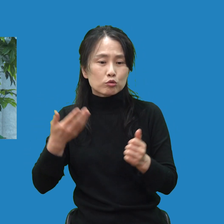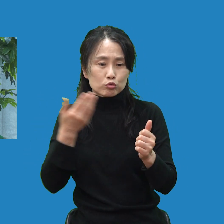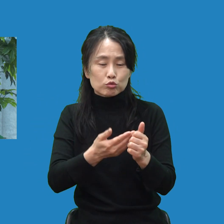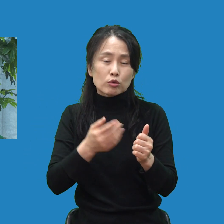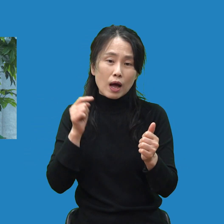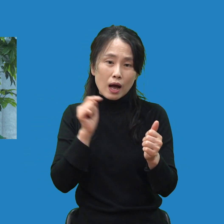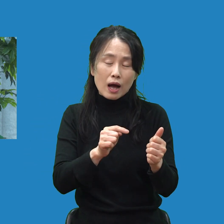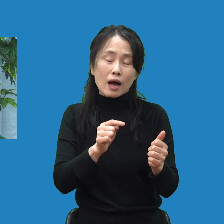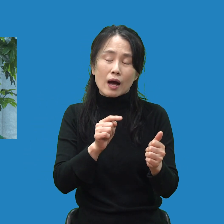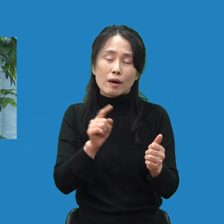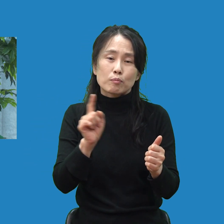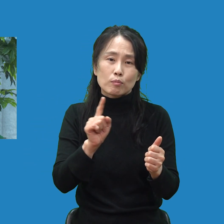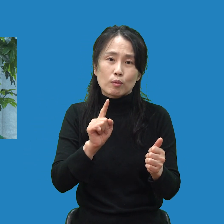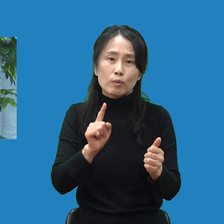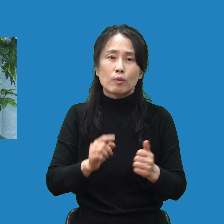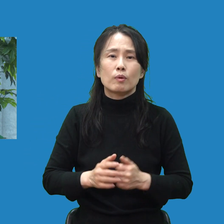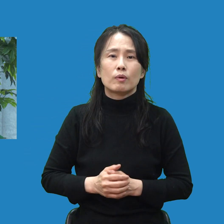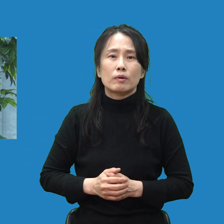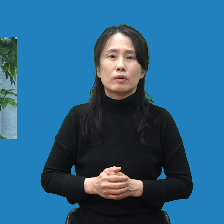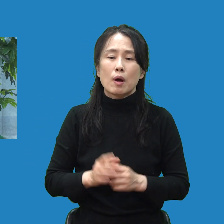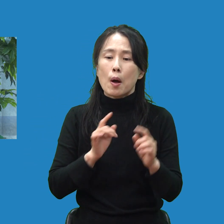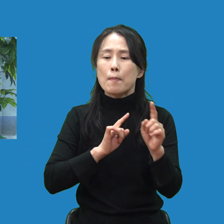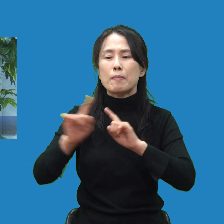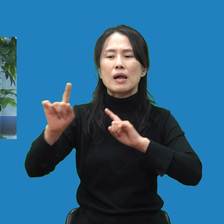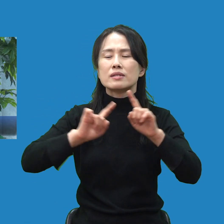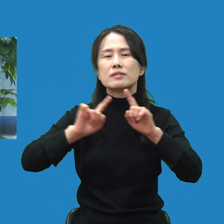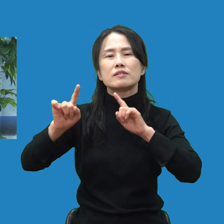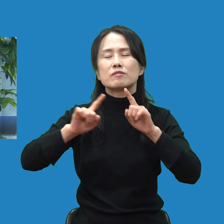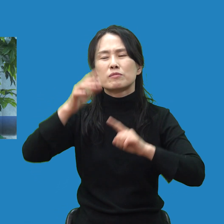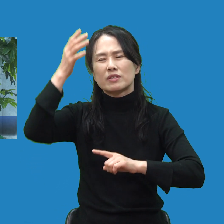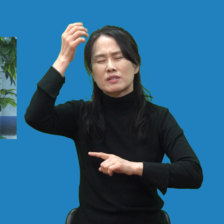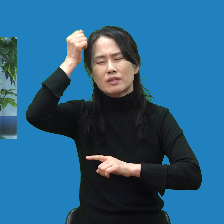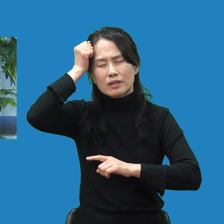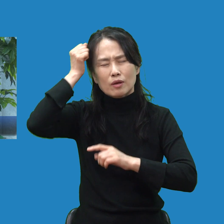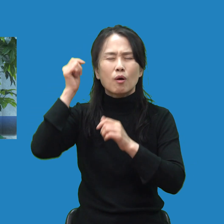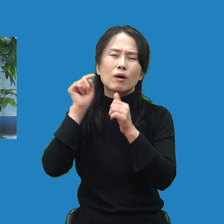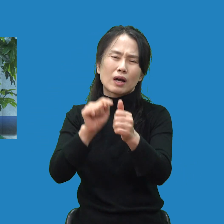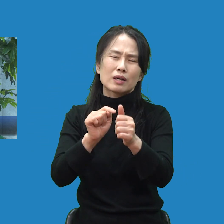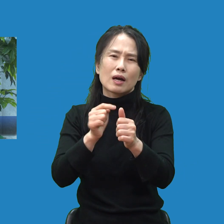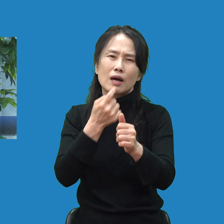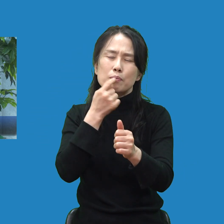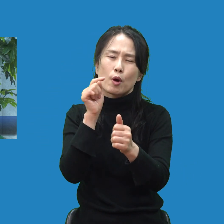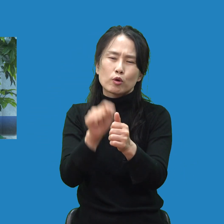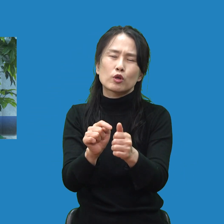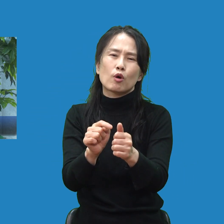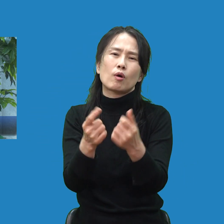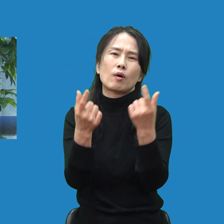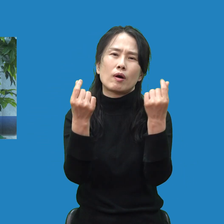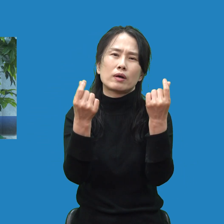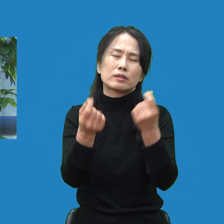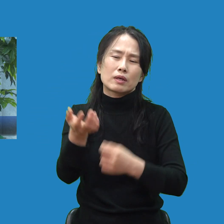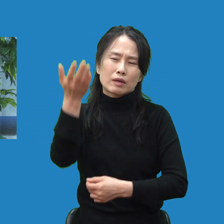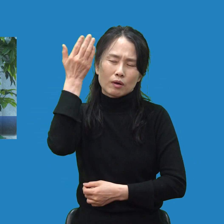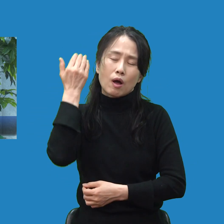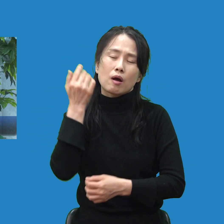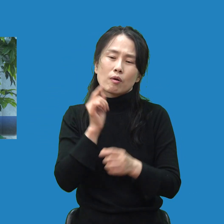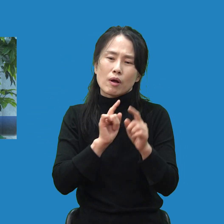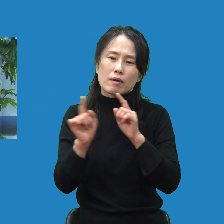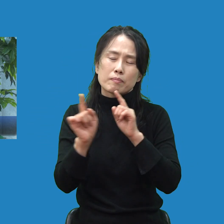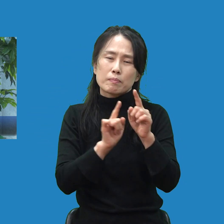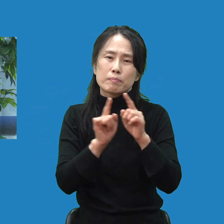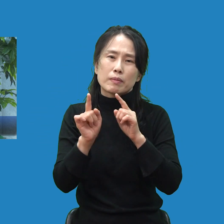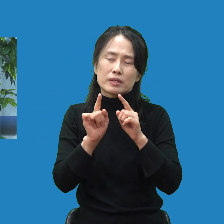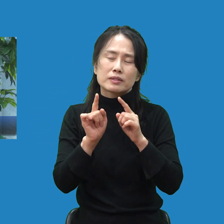하십니까? 이 모두 다 말씀을 기억하라는 주님의 명령이지요. 과거의 말씀